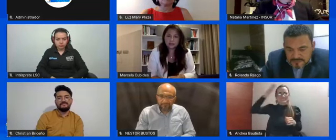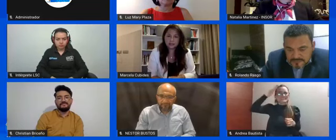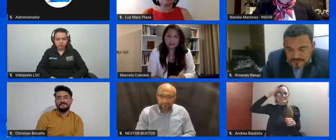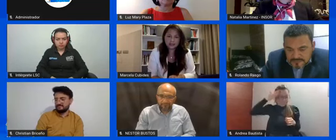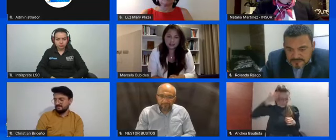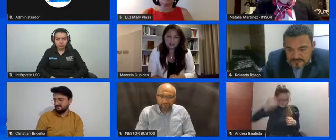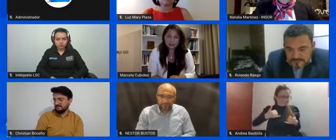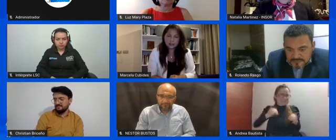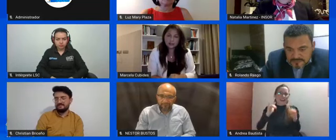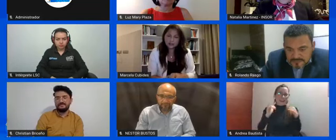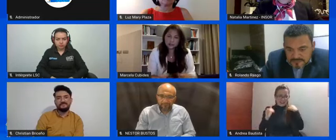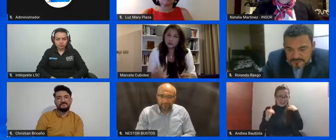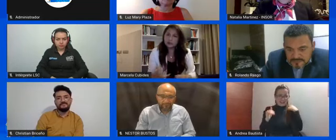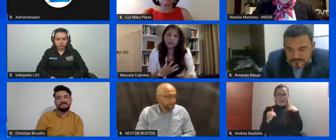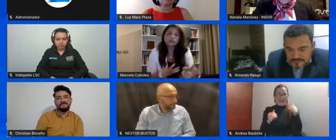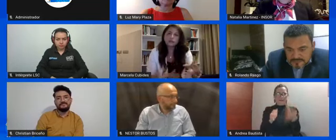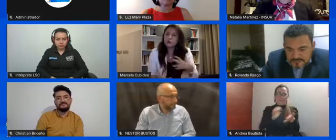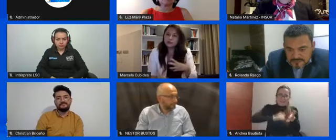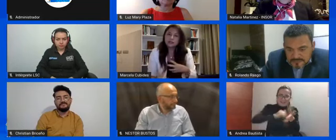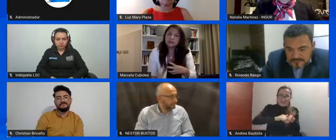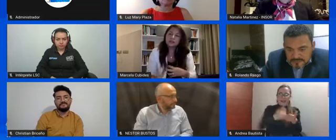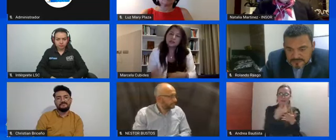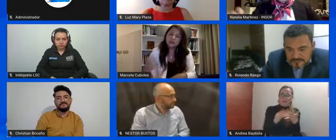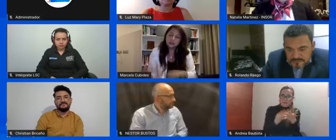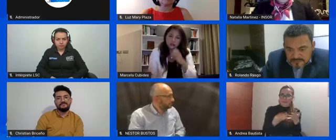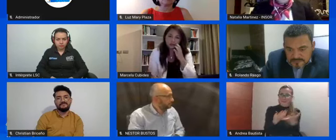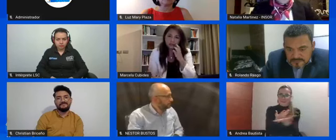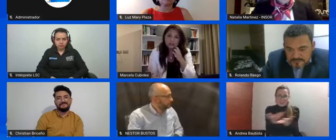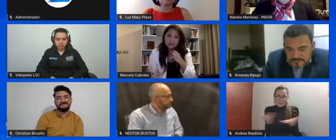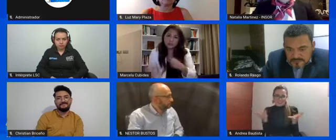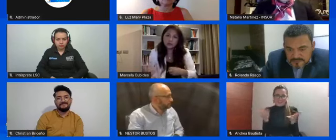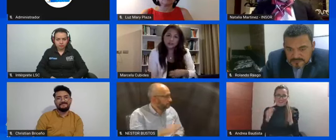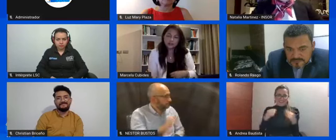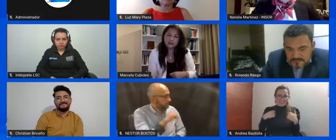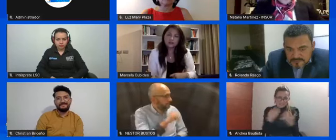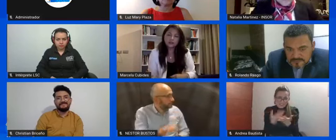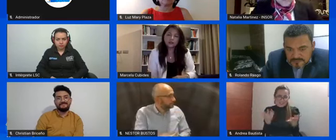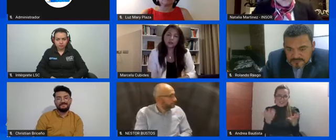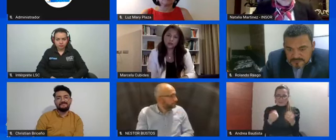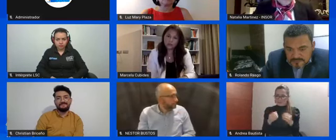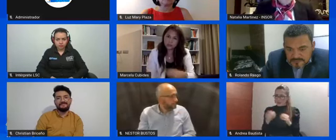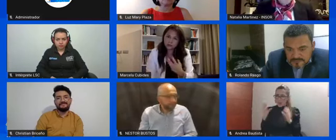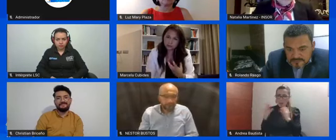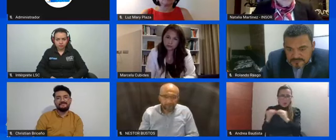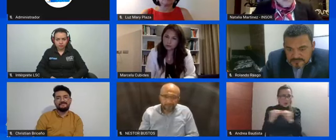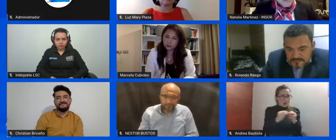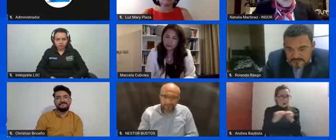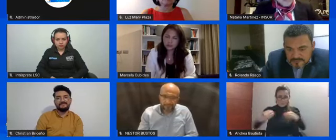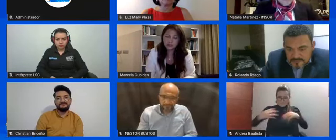principales áreas. Entonces, juntamos toda esa acción de modernización tecnológica